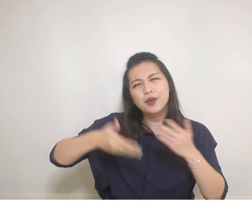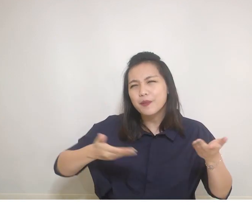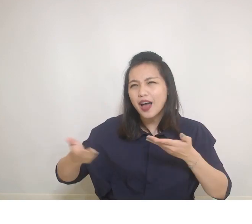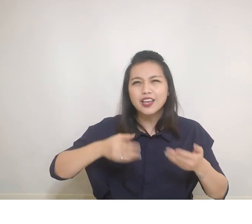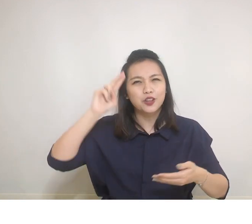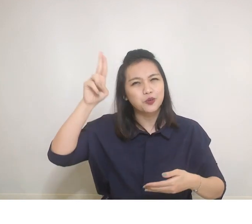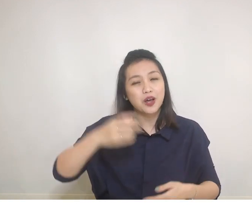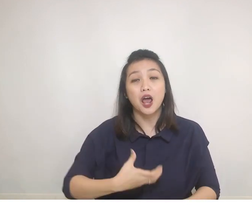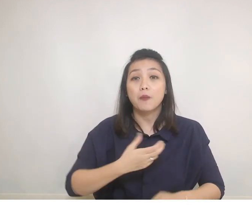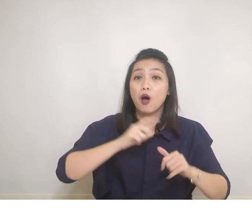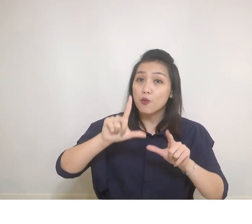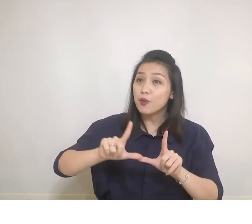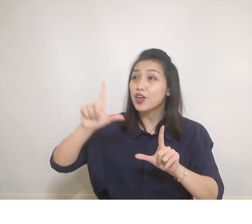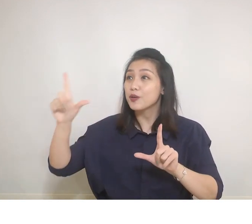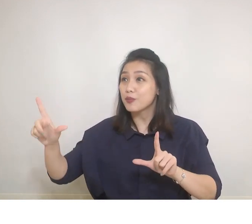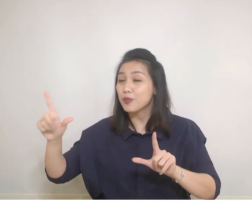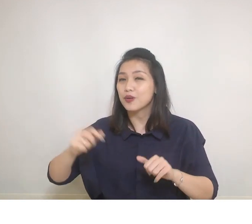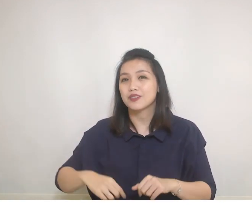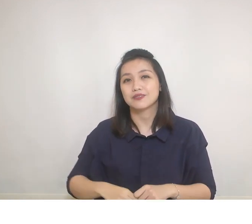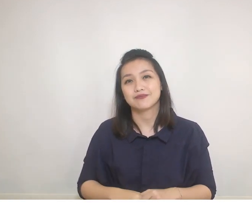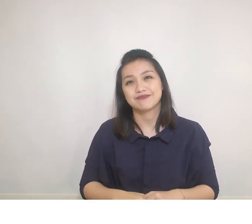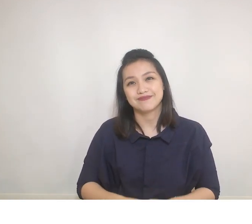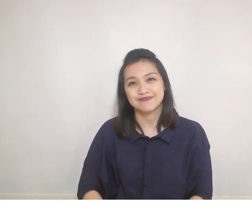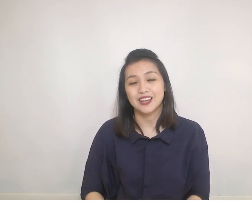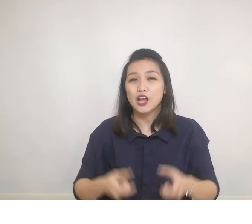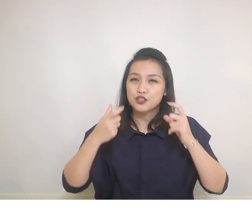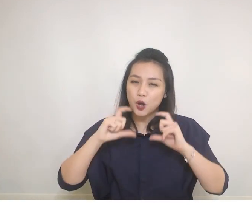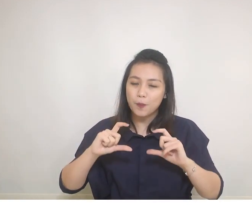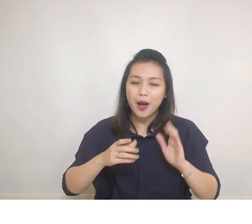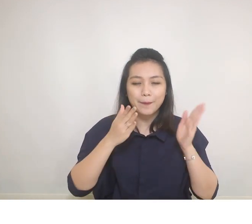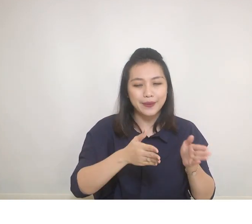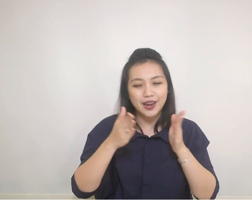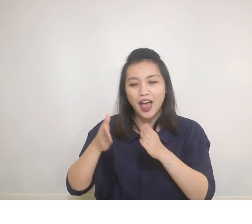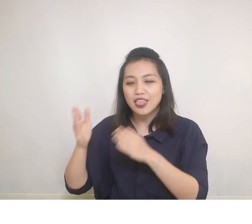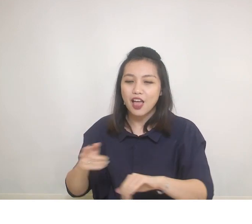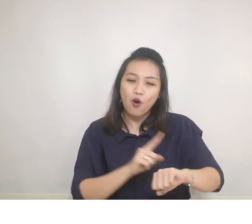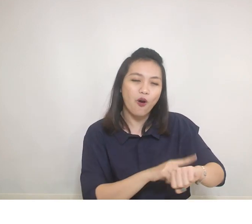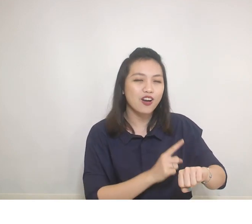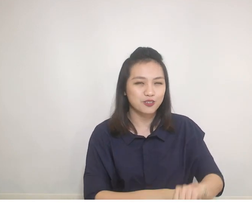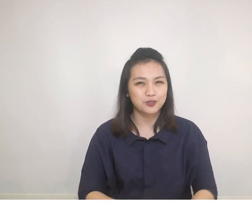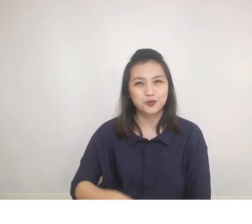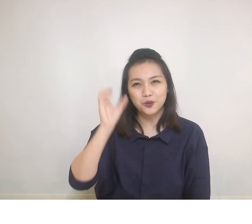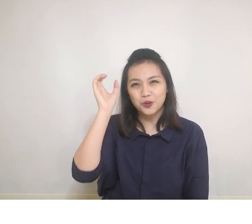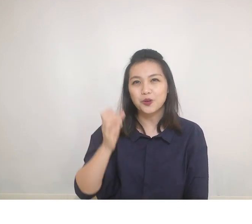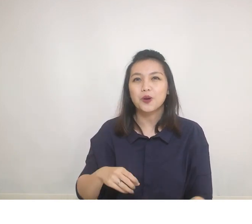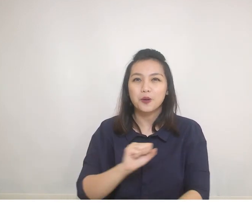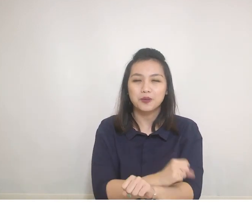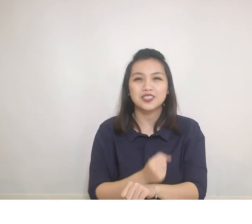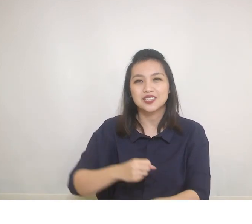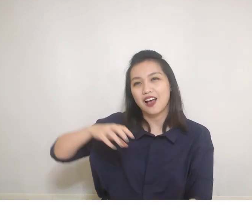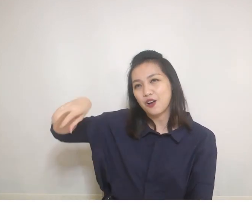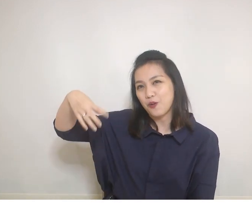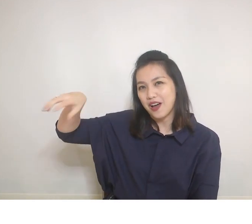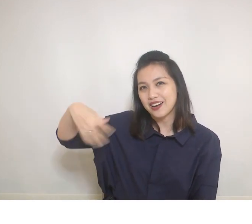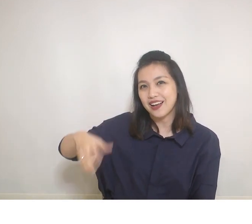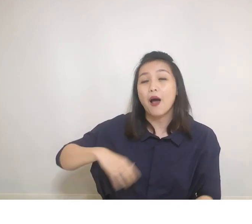waktu untuk bisa akhirnya momen. Saya menjamani sih pada saat mereka masih di zaman itu ada curhatan-curhatan dari Johan,